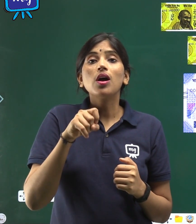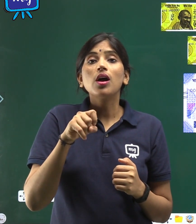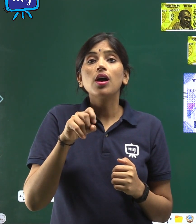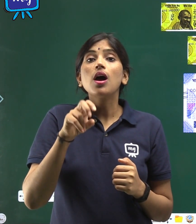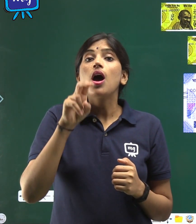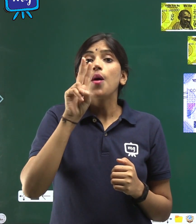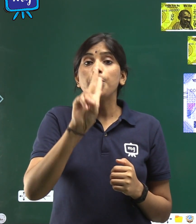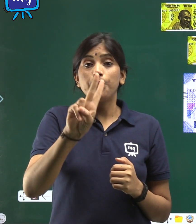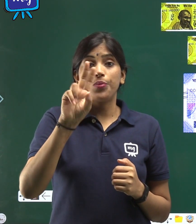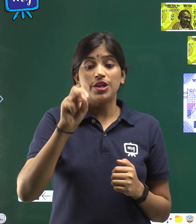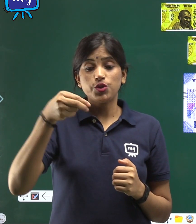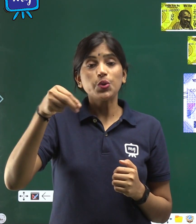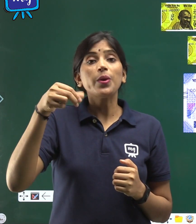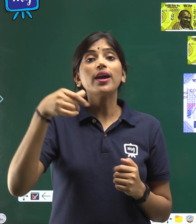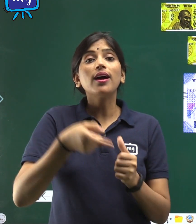20 रुपए का।